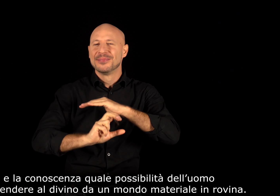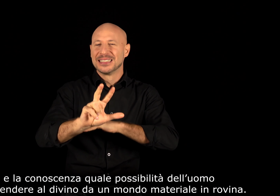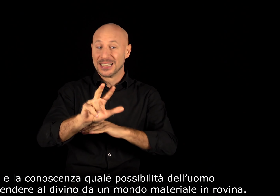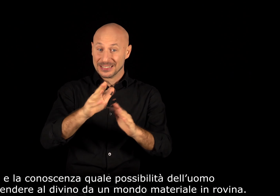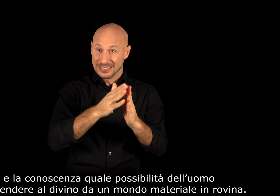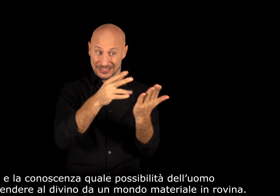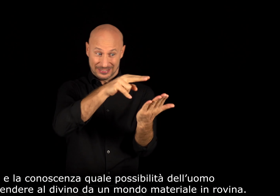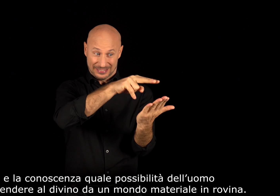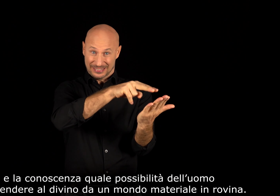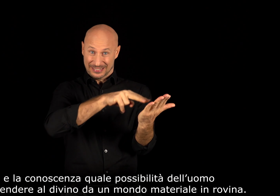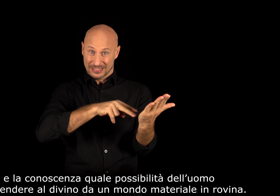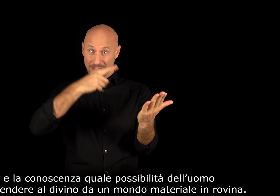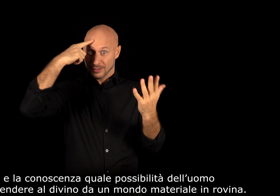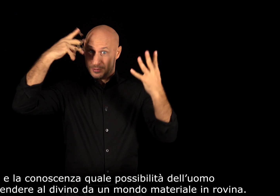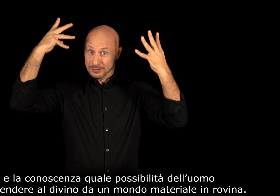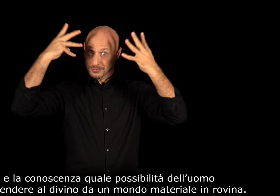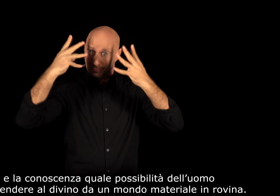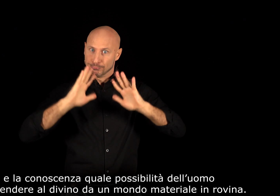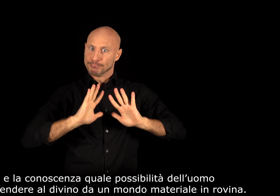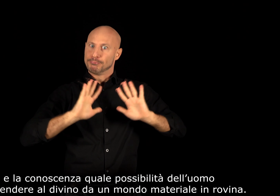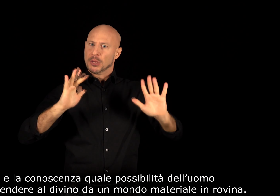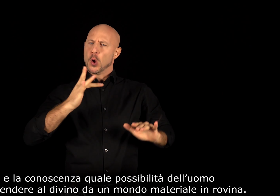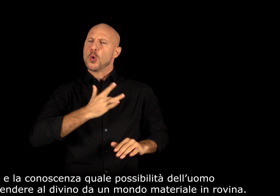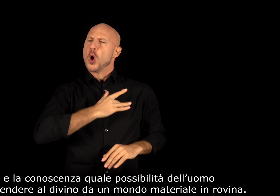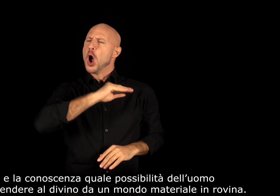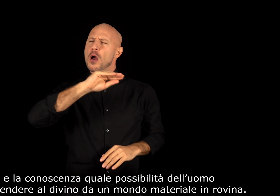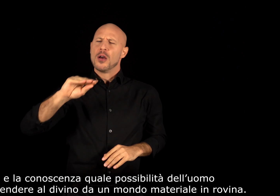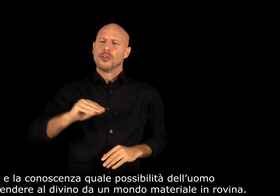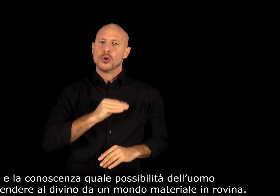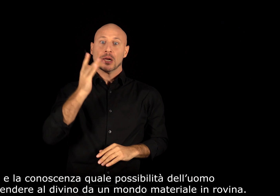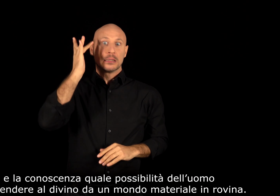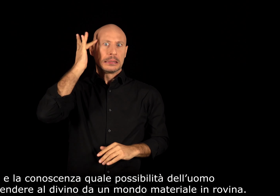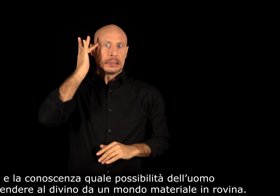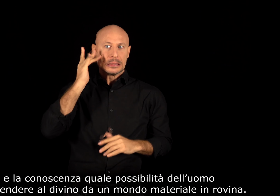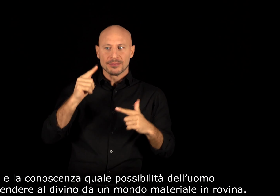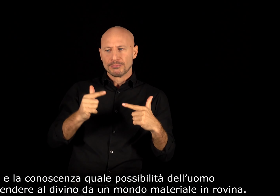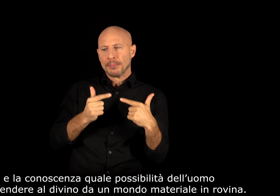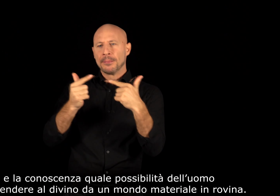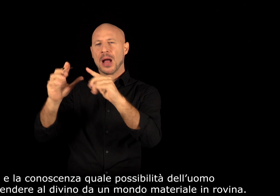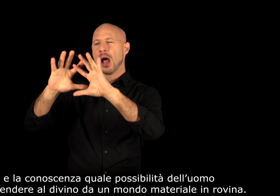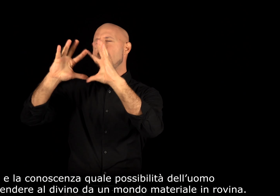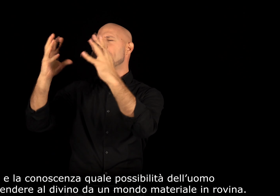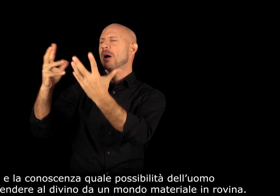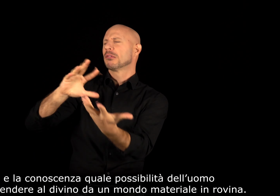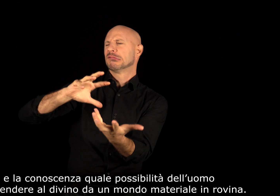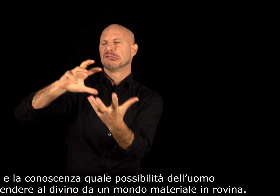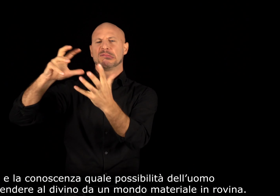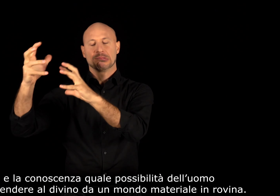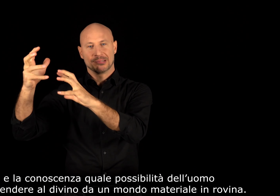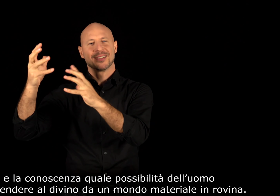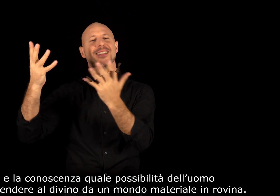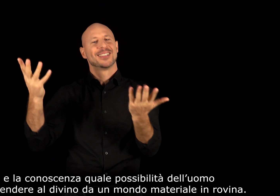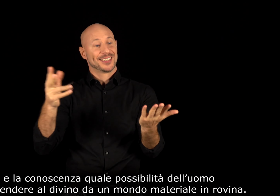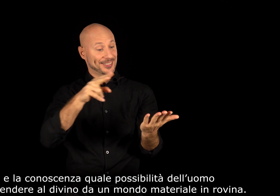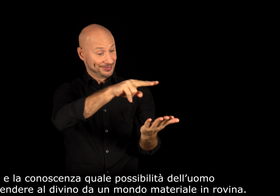conoscenza quale possibilità dell'uomo di ascendere al divino da un mondo materiale in rovina.